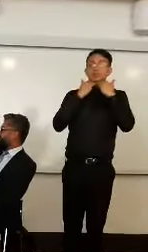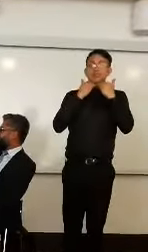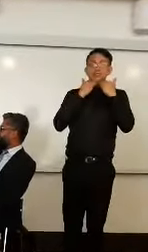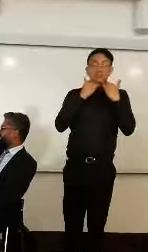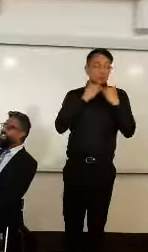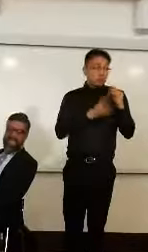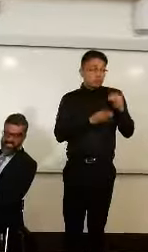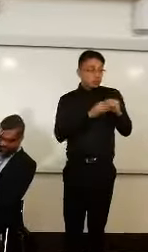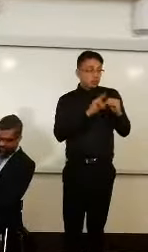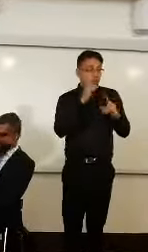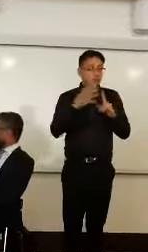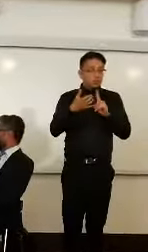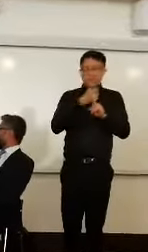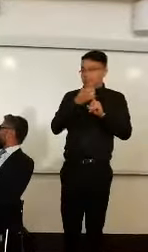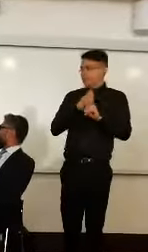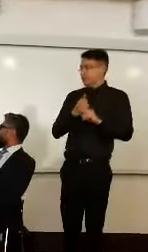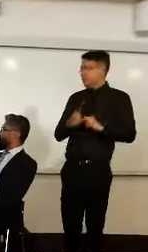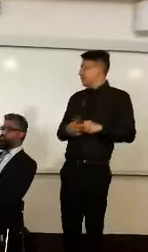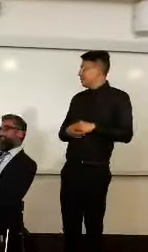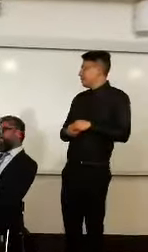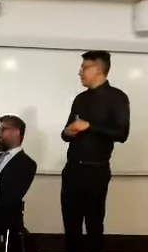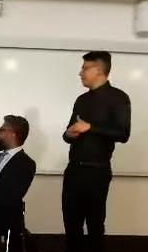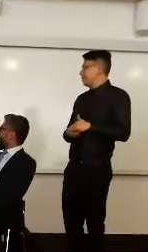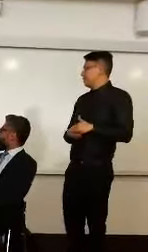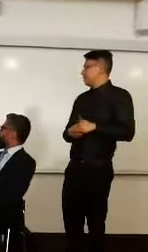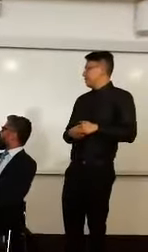Bien, perfecto. Adiós. Esos son.